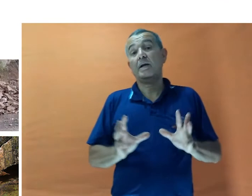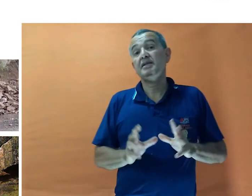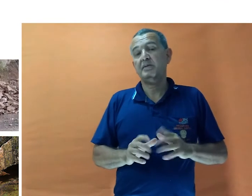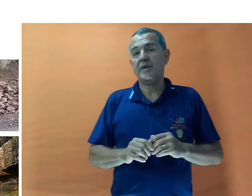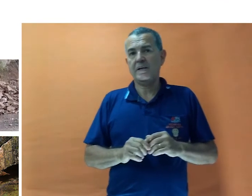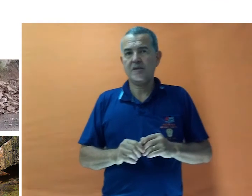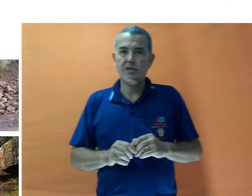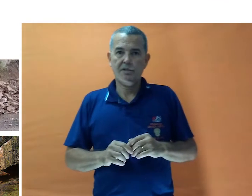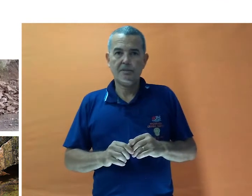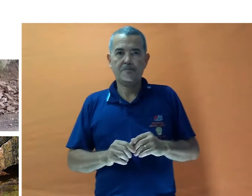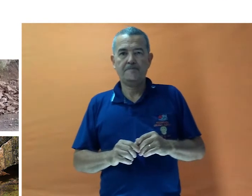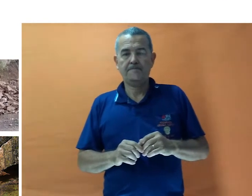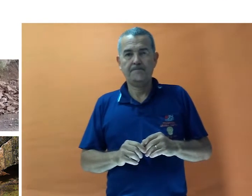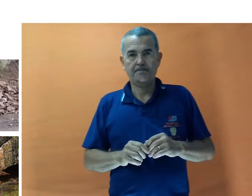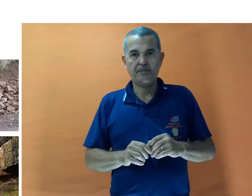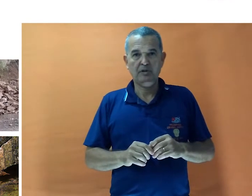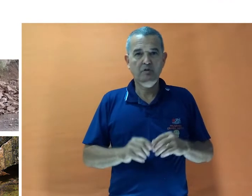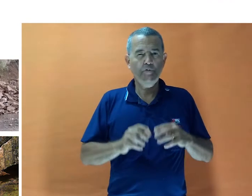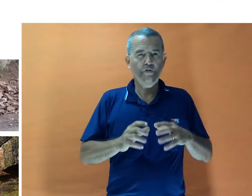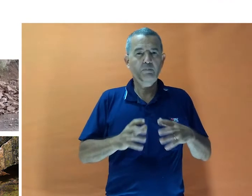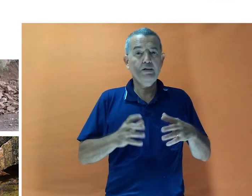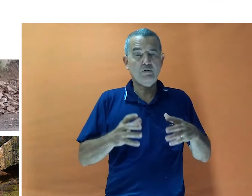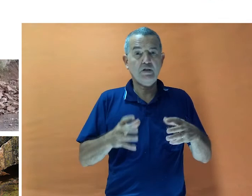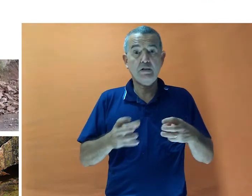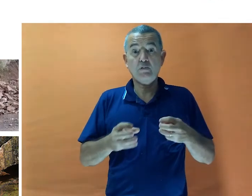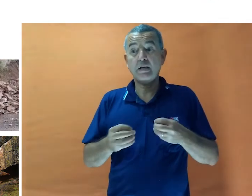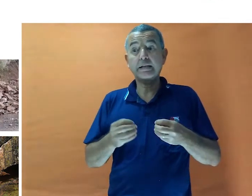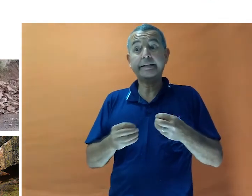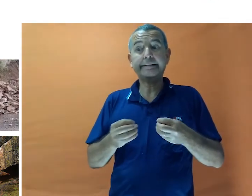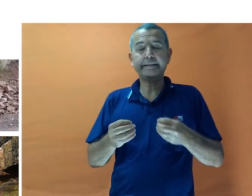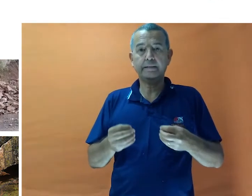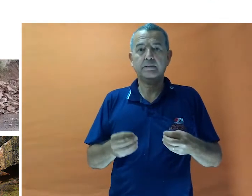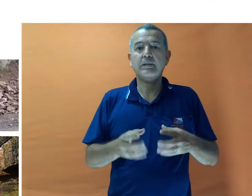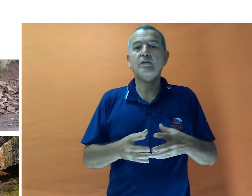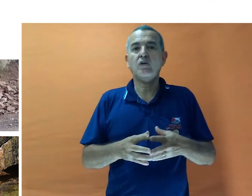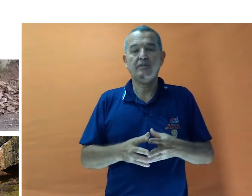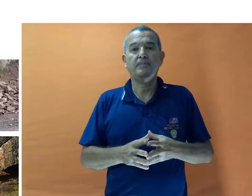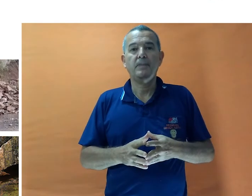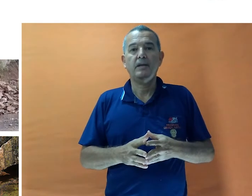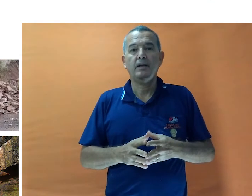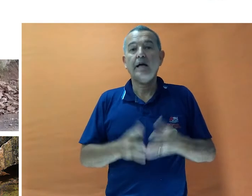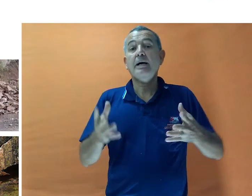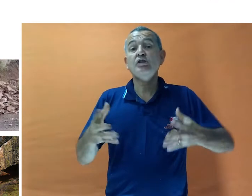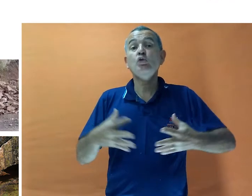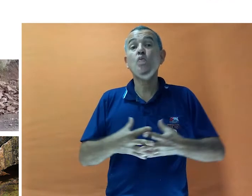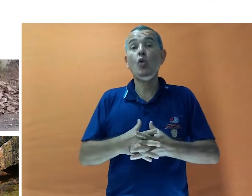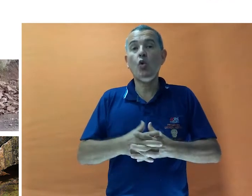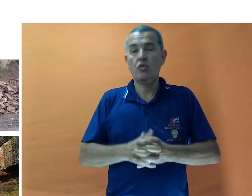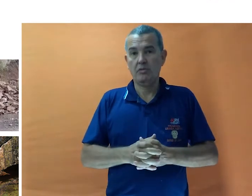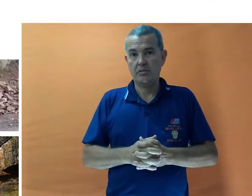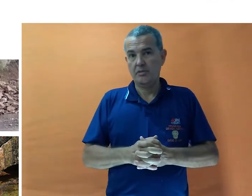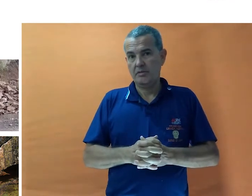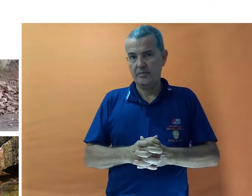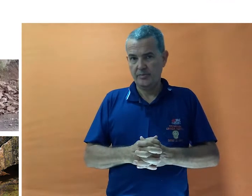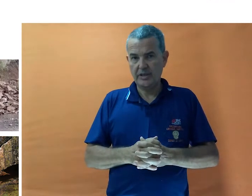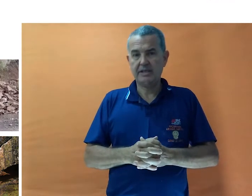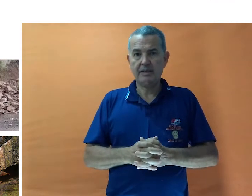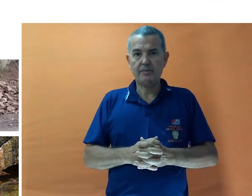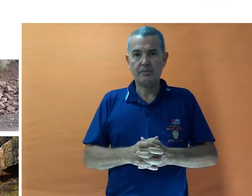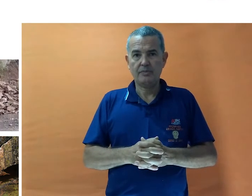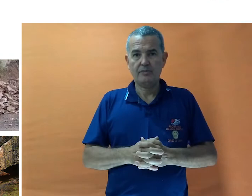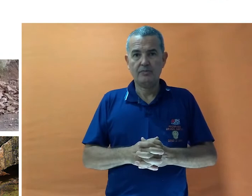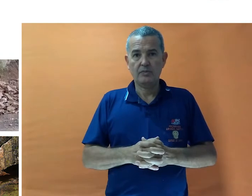Estamos diante de 3 imagens. Vamos ver mais uma vez se consegue entender melhor. A imagem do